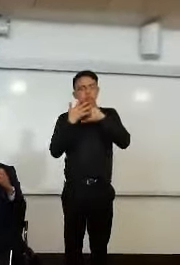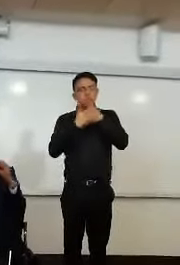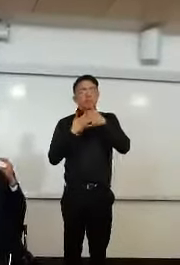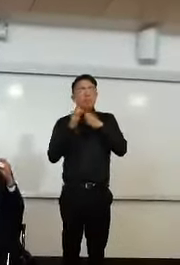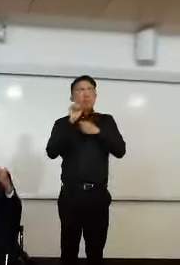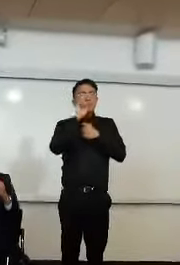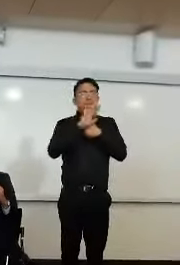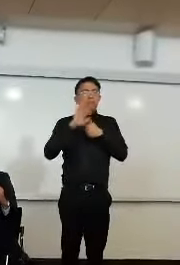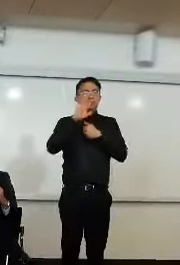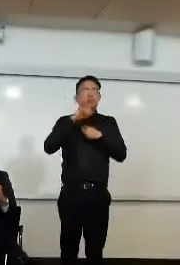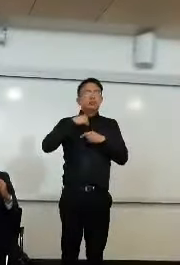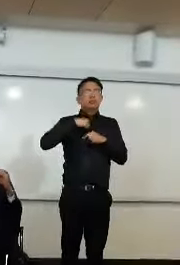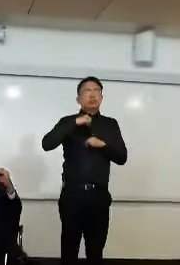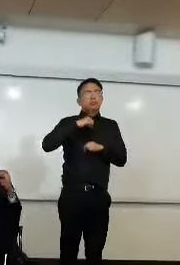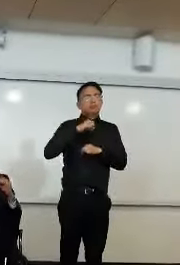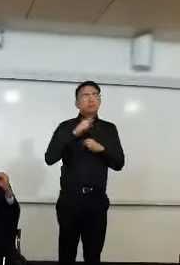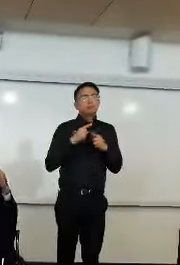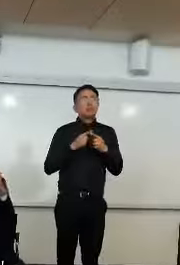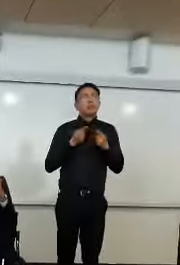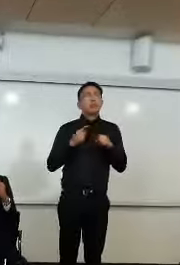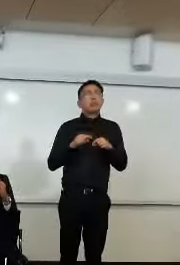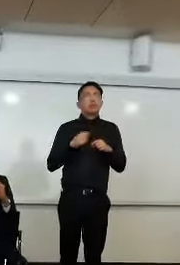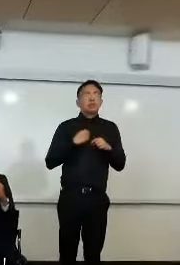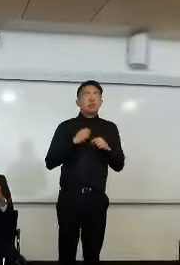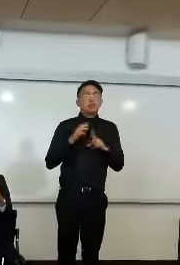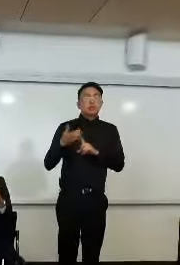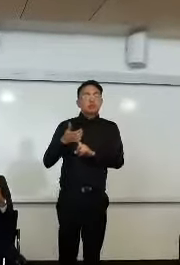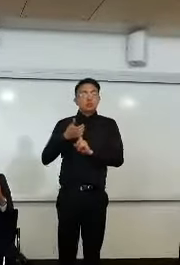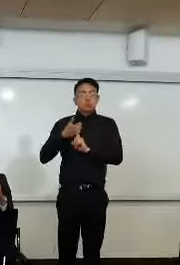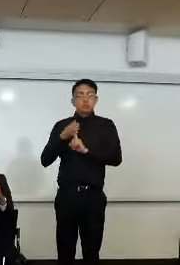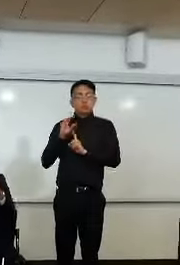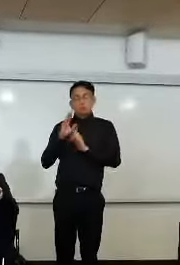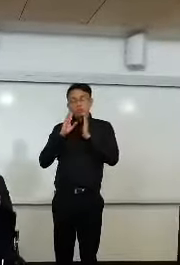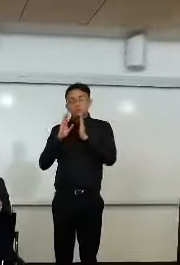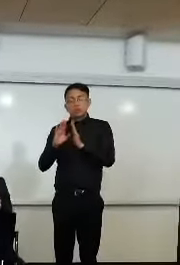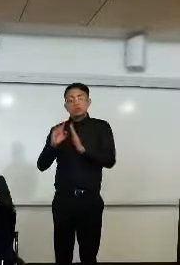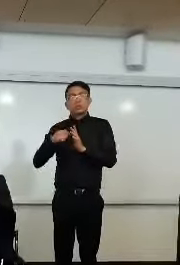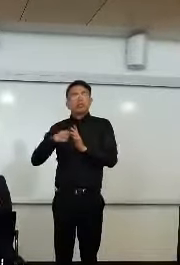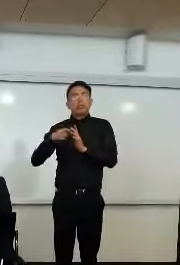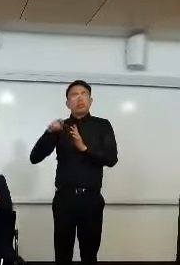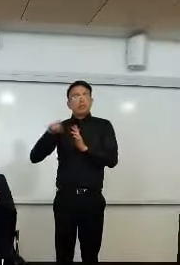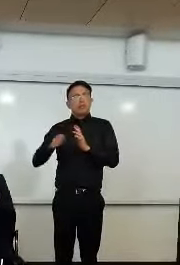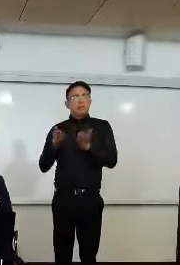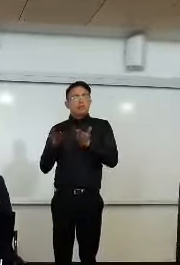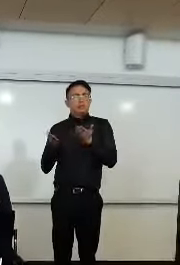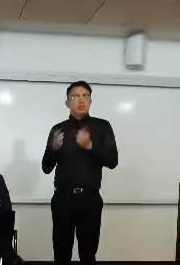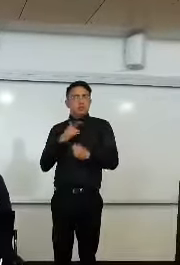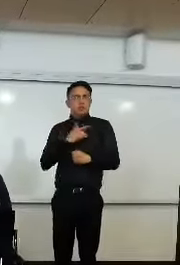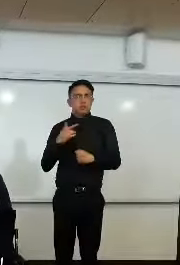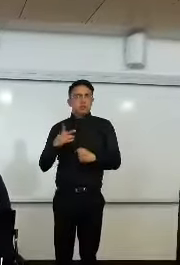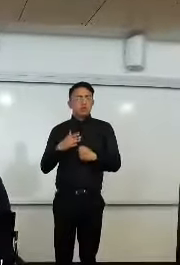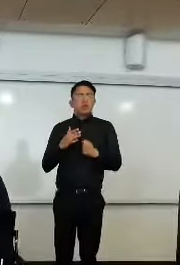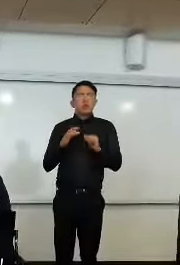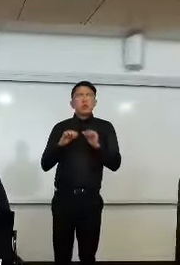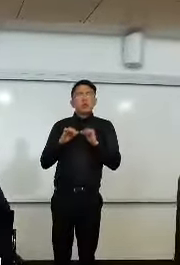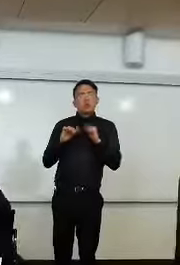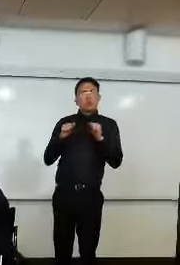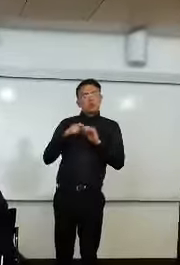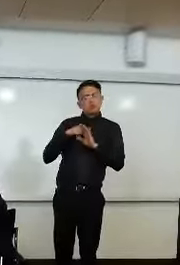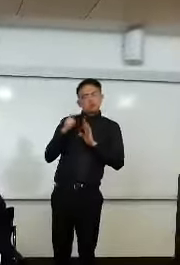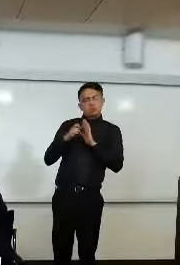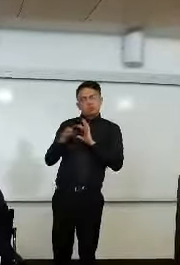derechos, cómo el asegurador debe garantizar una red prestadora de servicios de salud y cómo se complementa en esa atención con el prestador de servicios